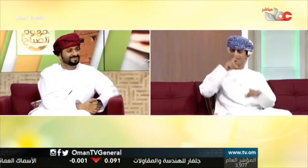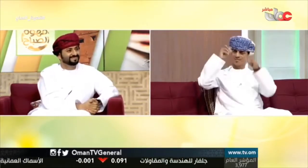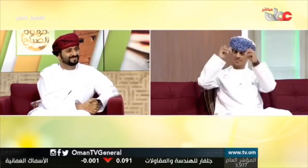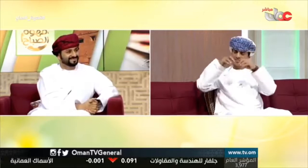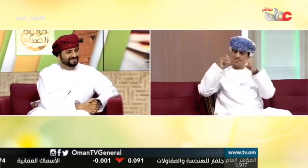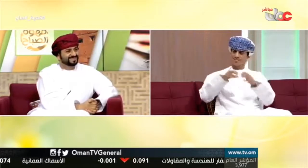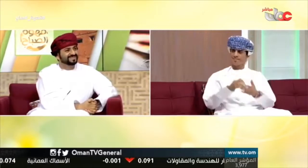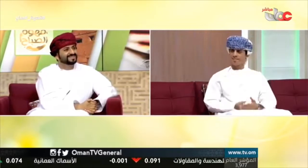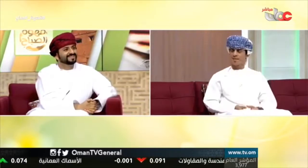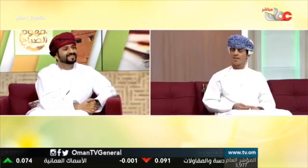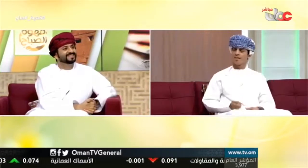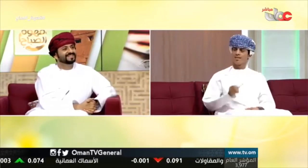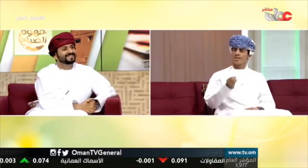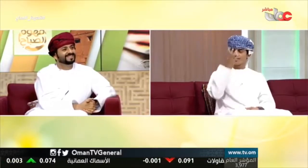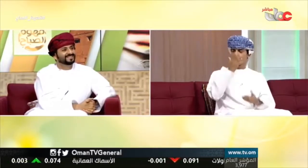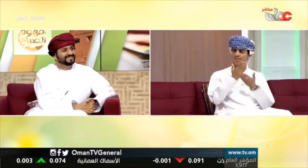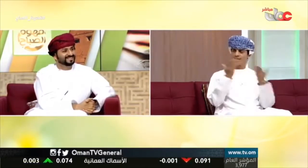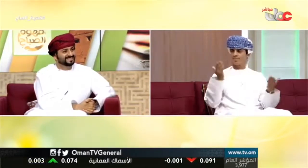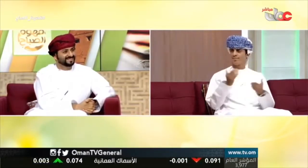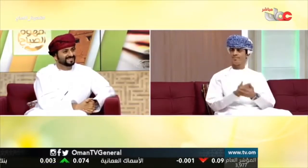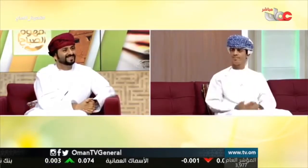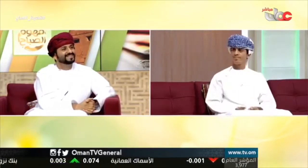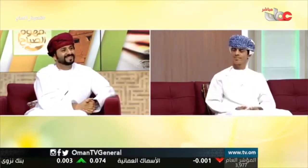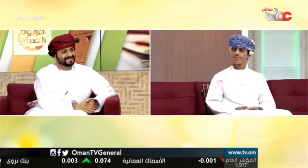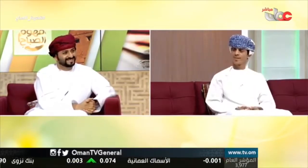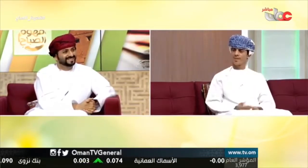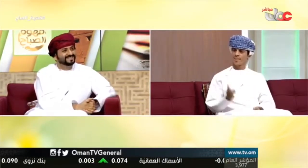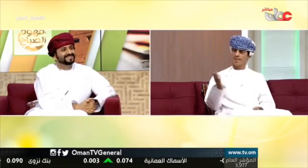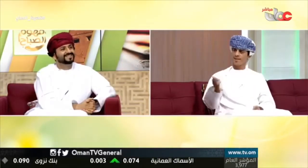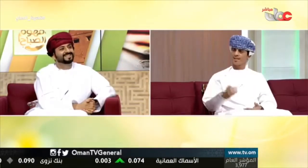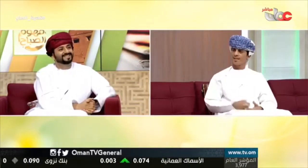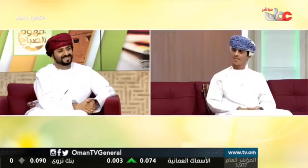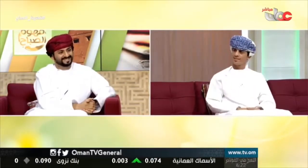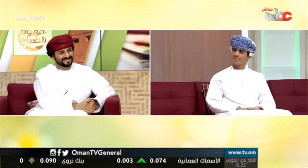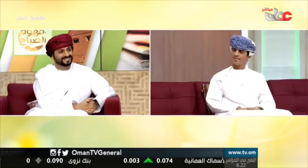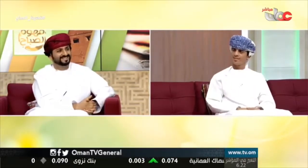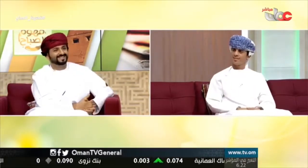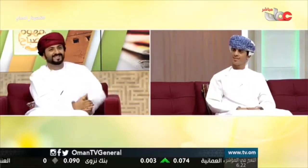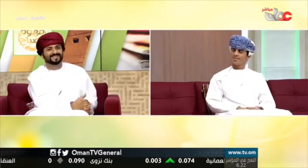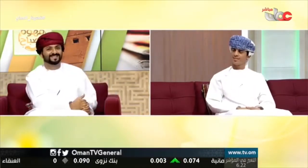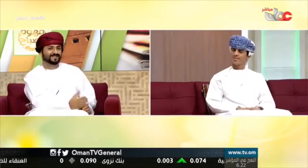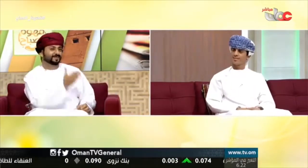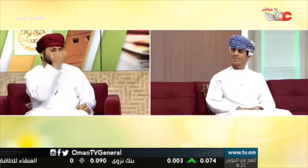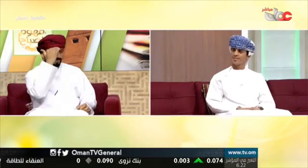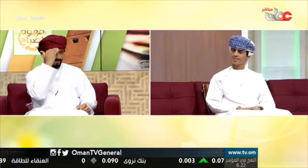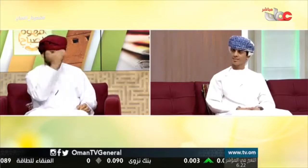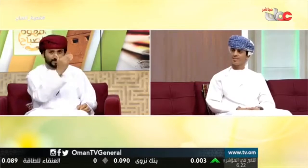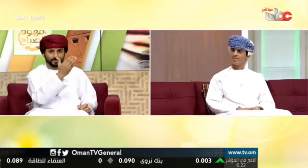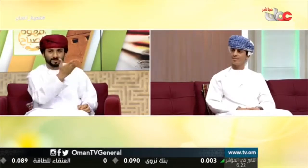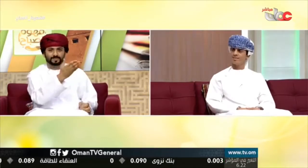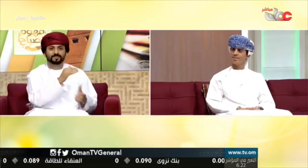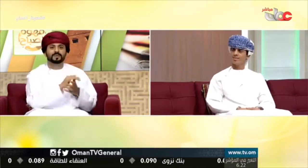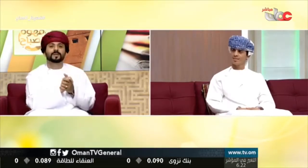عليكم ورحمة الله وبركاته، صباح الخير جميعا. نعم، شكرا لك